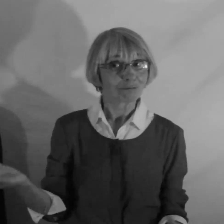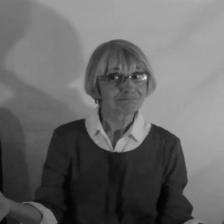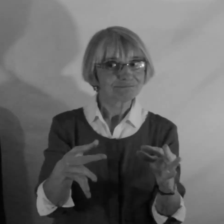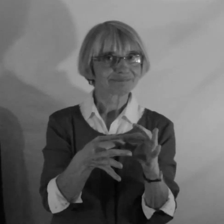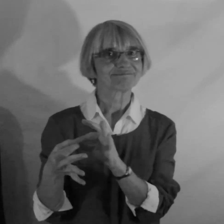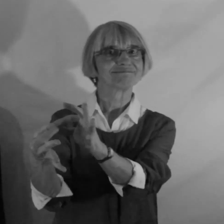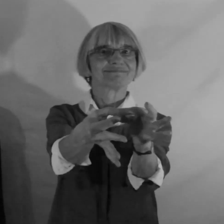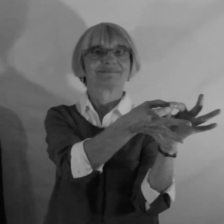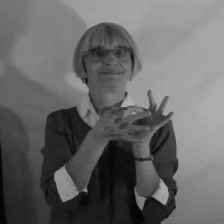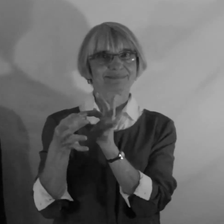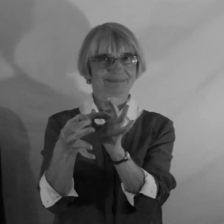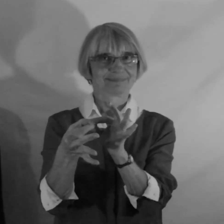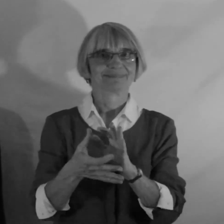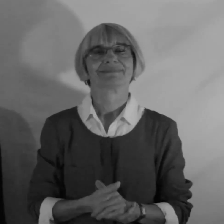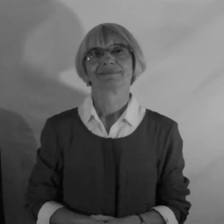réunis.